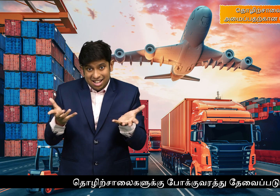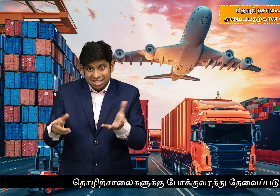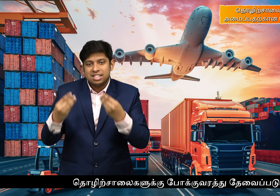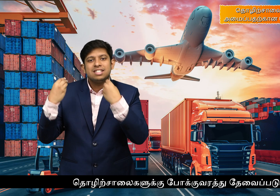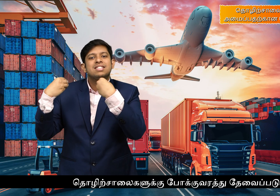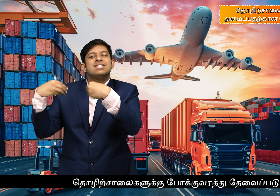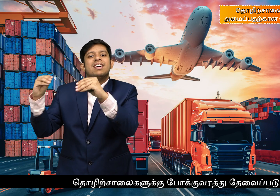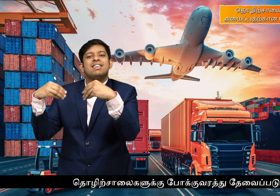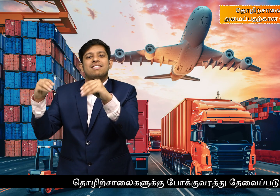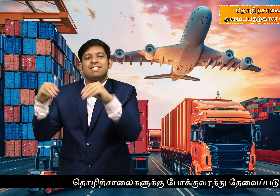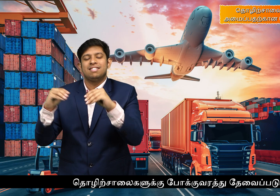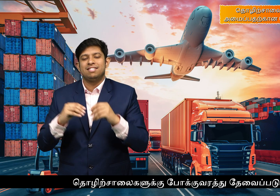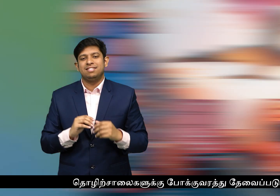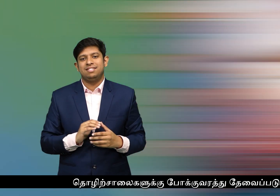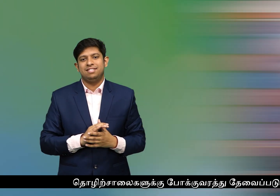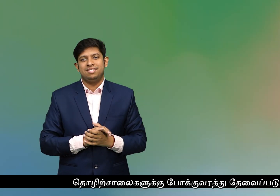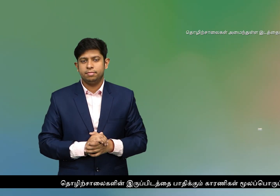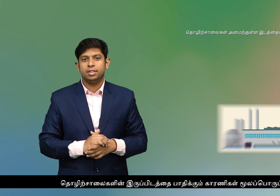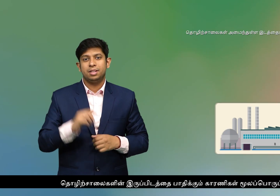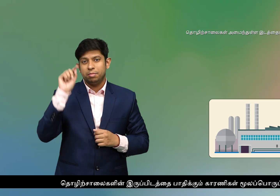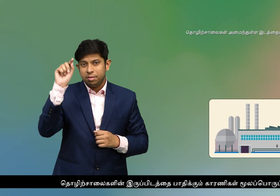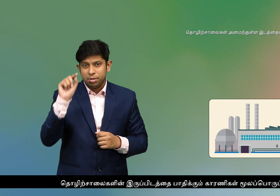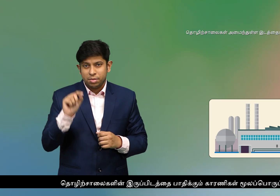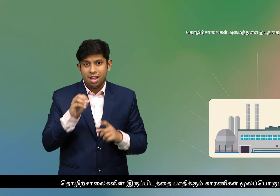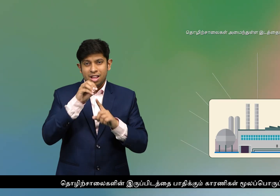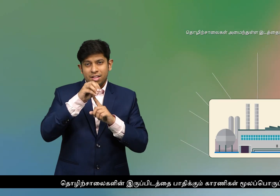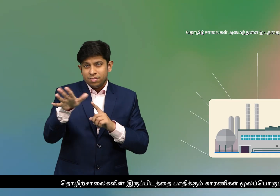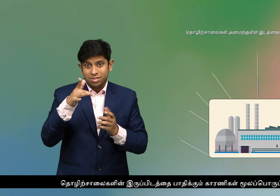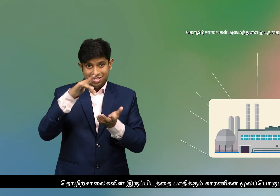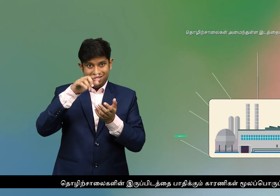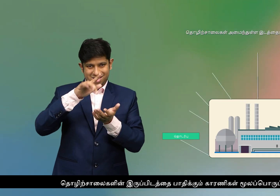தொழிற்சாலைகளுக்கு போக்குவரத்து தேவைப்படுகிறது. தொழில்துறை இடம்: